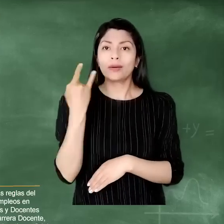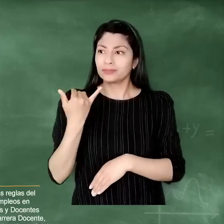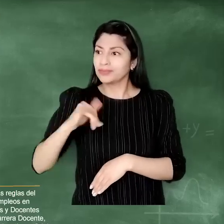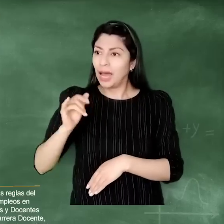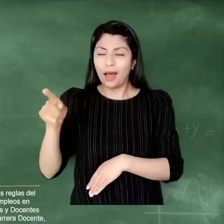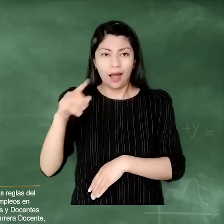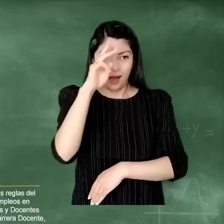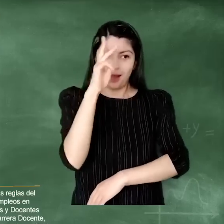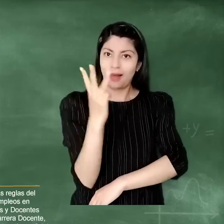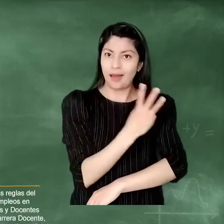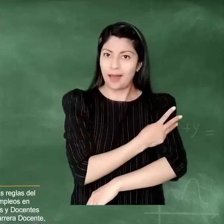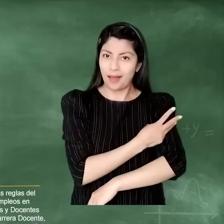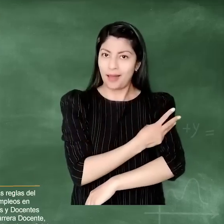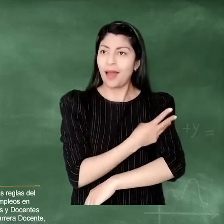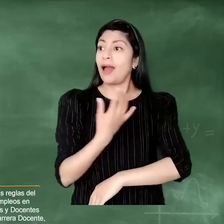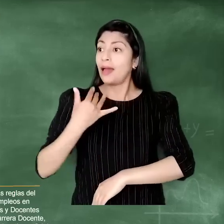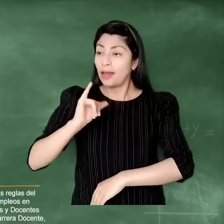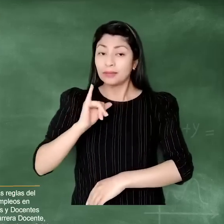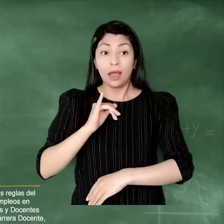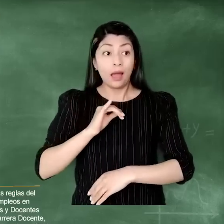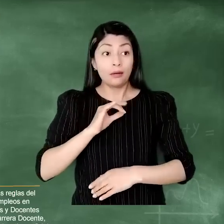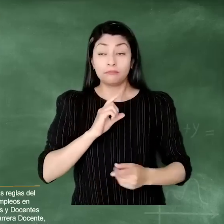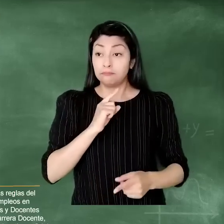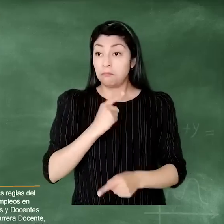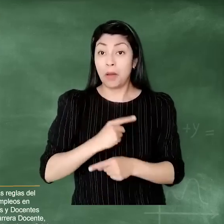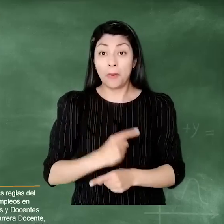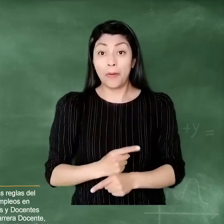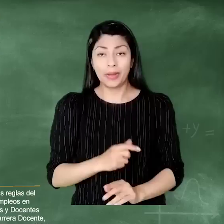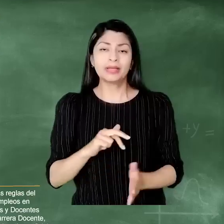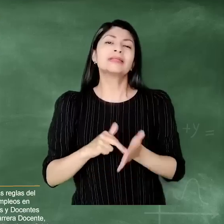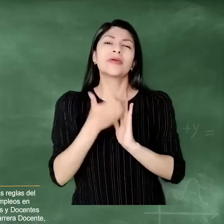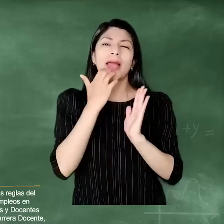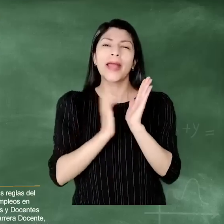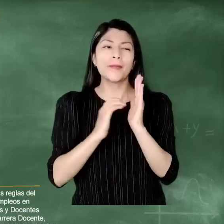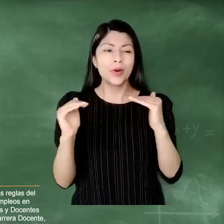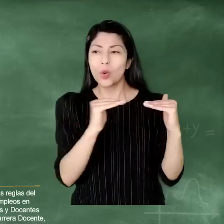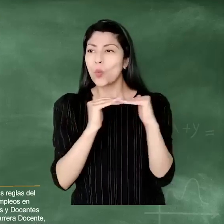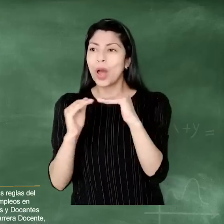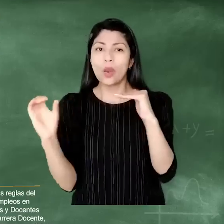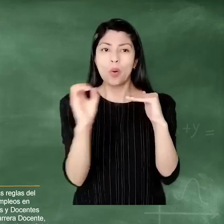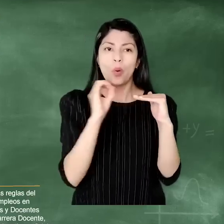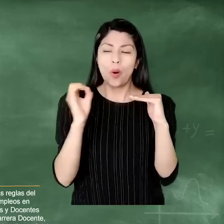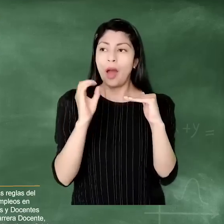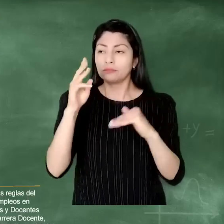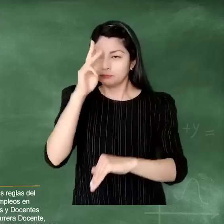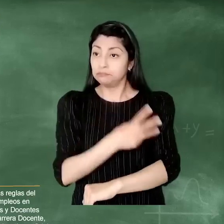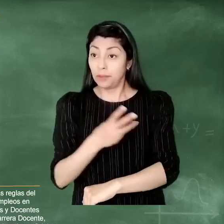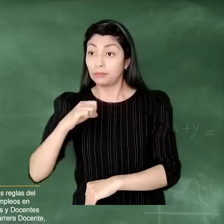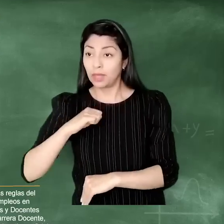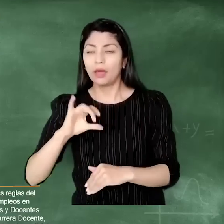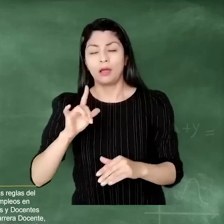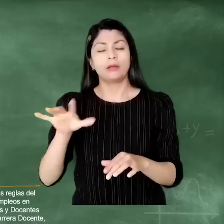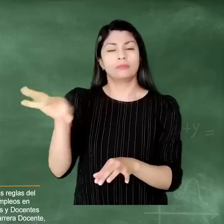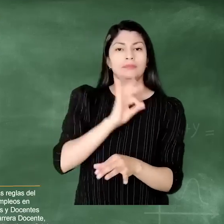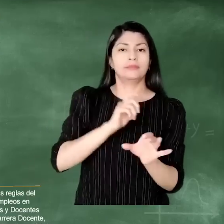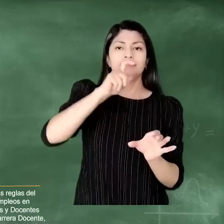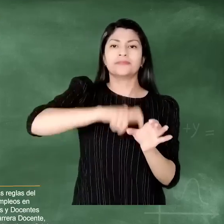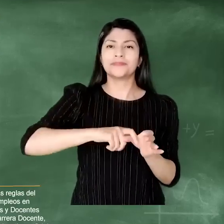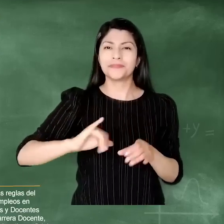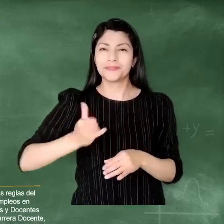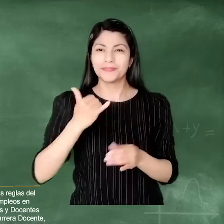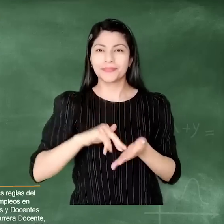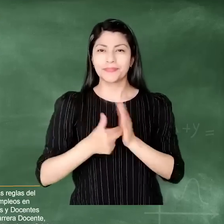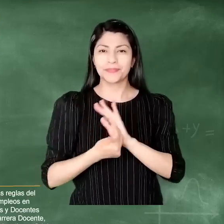militar obligatorio, cuando todos los empatados sean varones. 7. Finalmente, de mantenerse